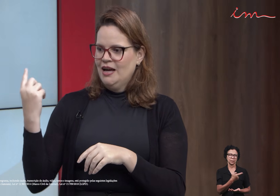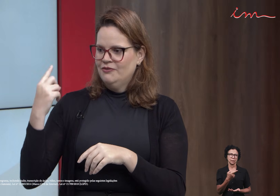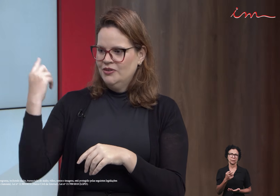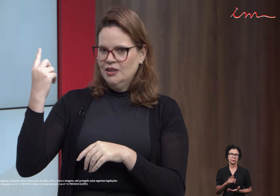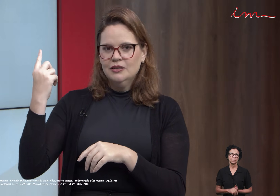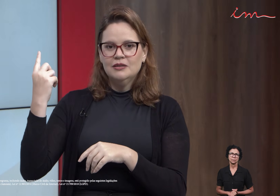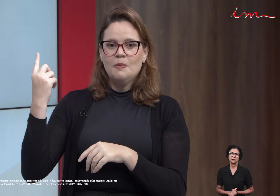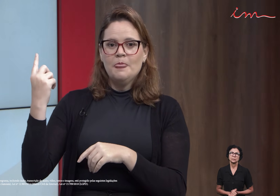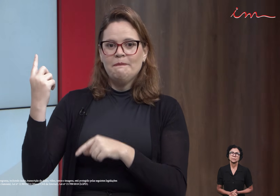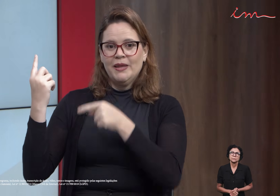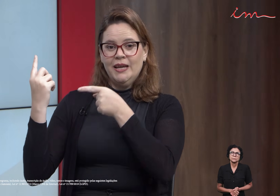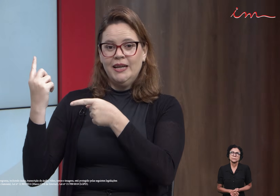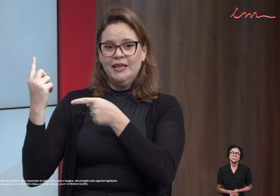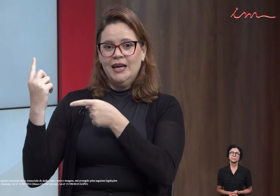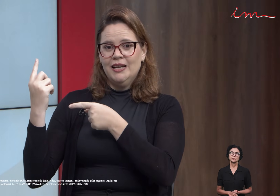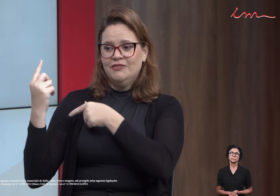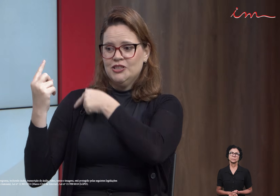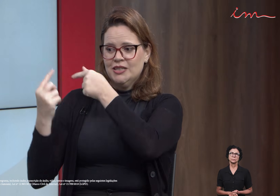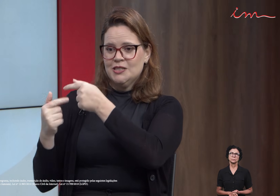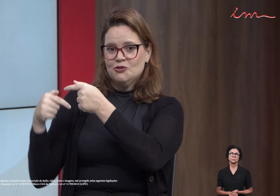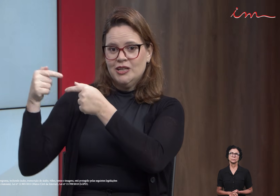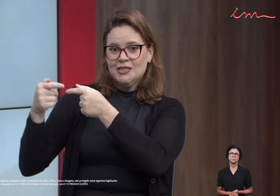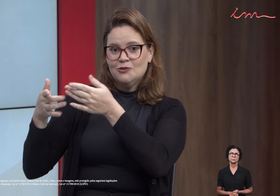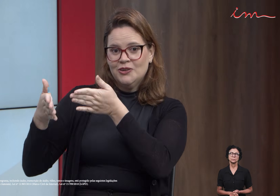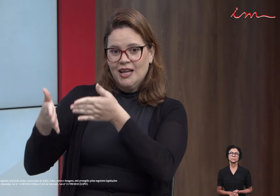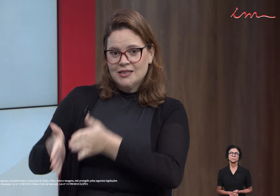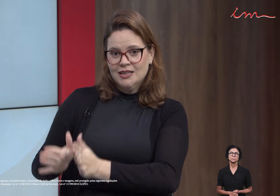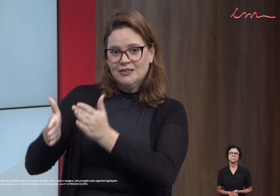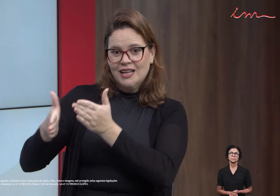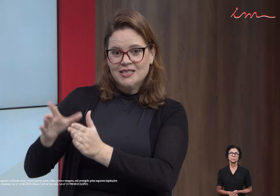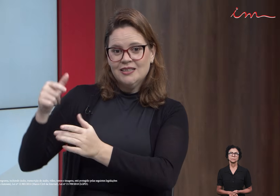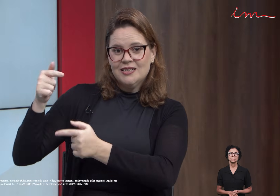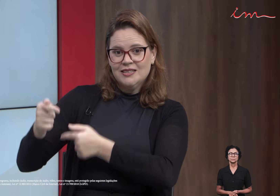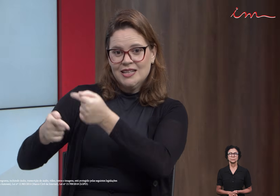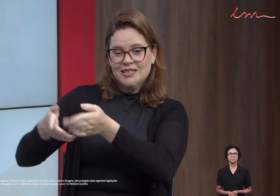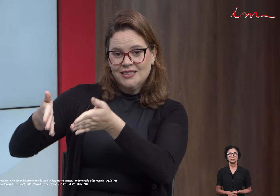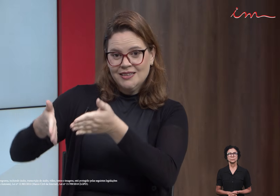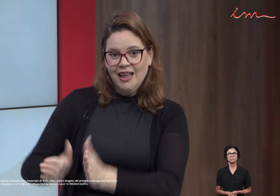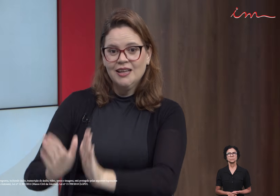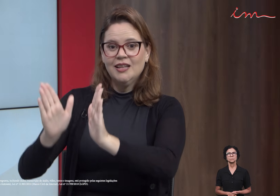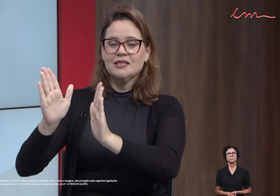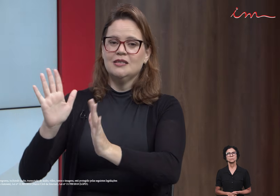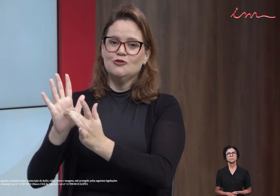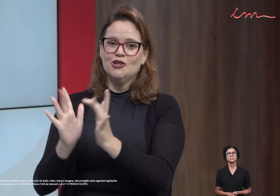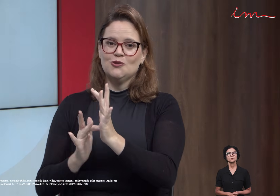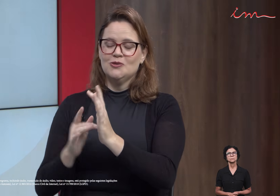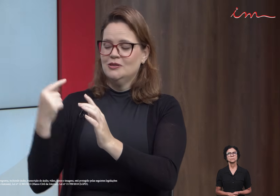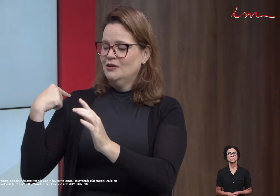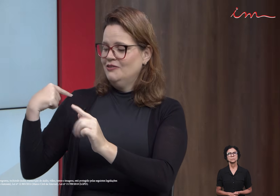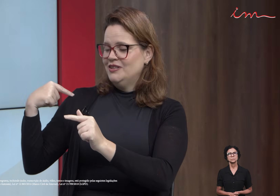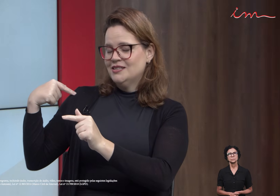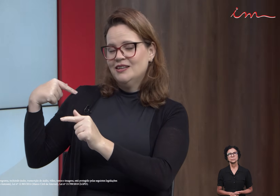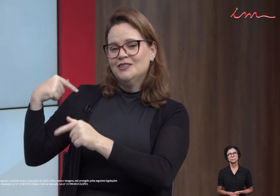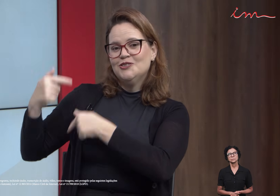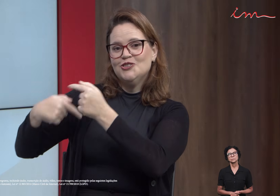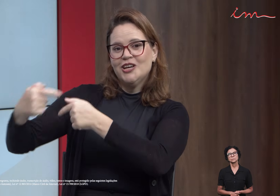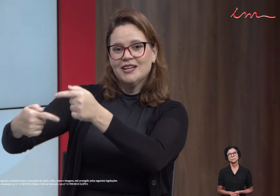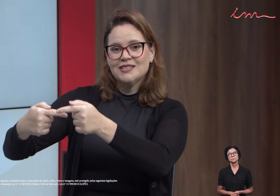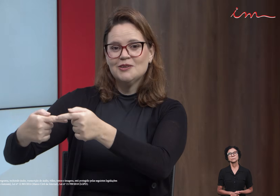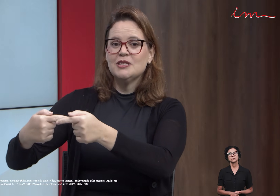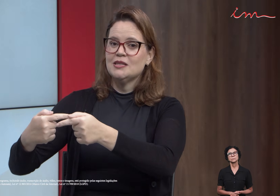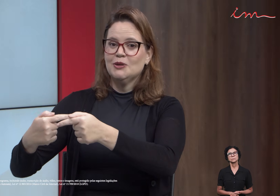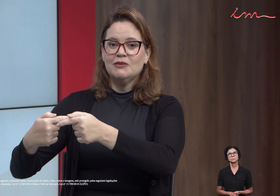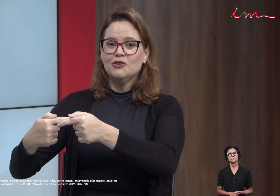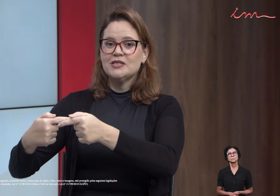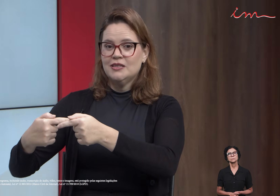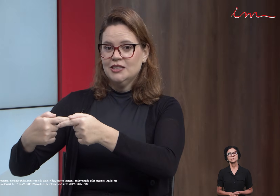ela fez Davi, e aí ela fez geração, geração, foi nascendo, nascendo, nascendo, nascendo, até que nasceu Jesus. Então ela fez